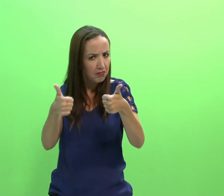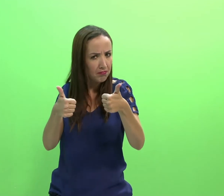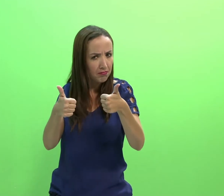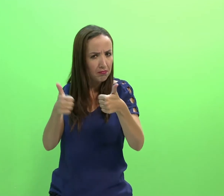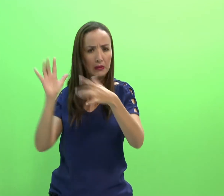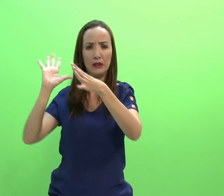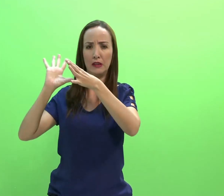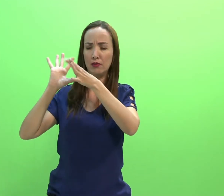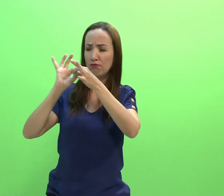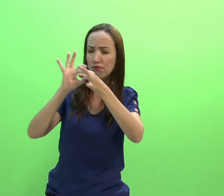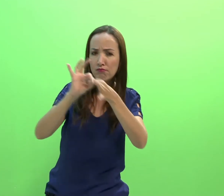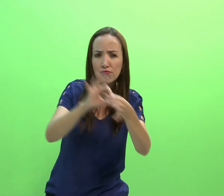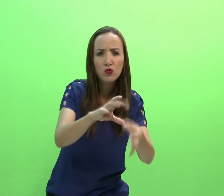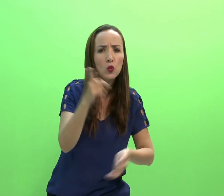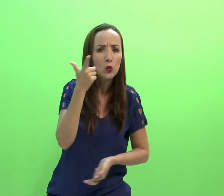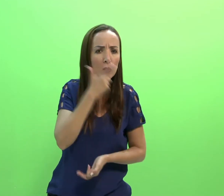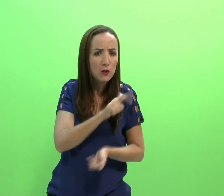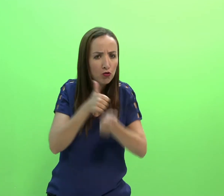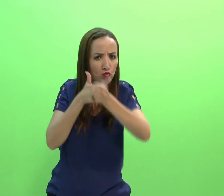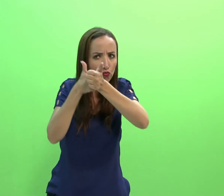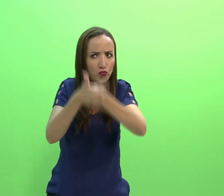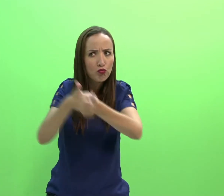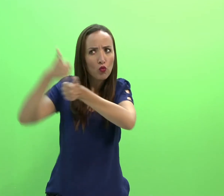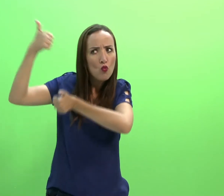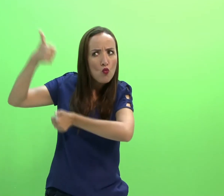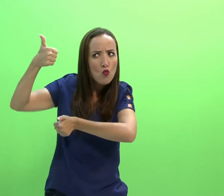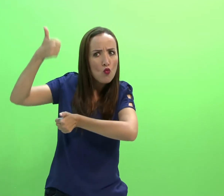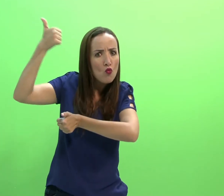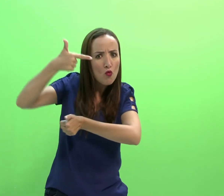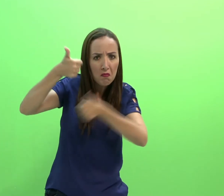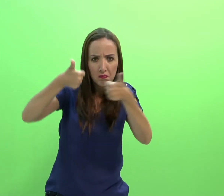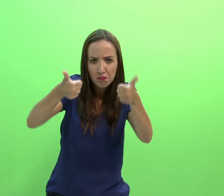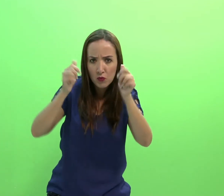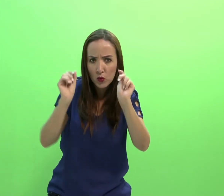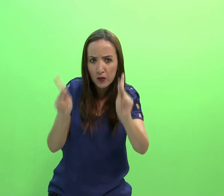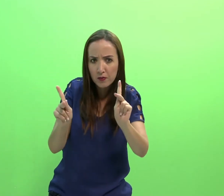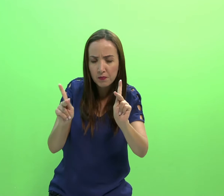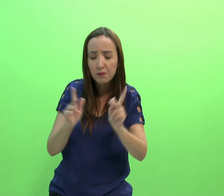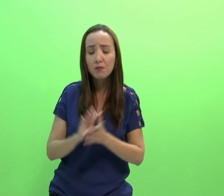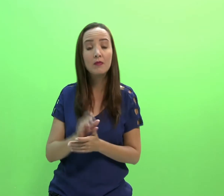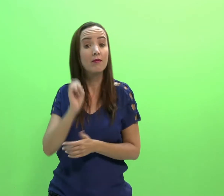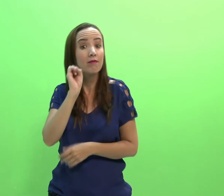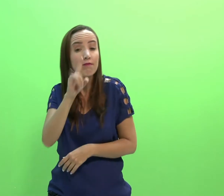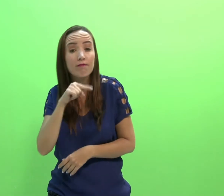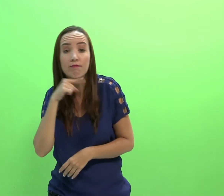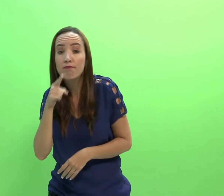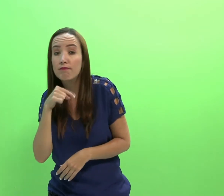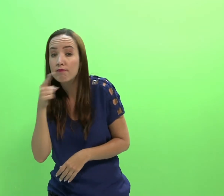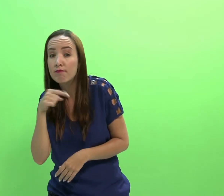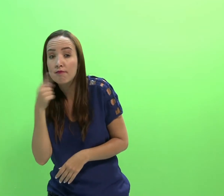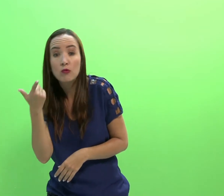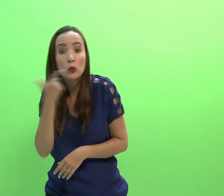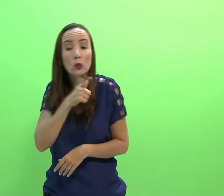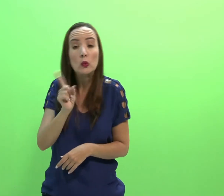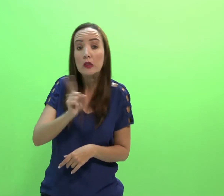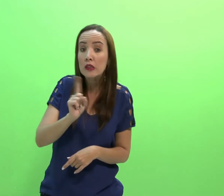Entenderam? Tá tranquilo? Conseguiram acompanhar as duas aulas? Ok. Então, caso